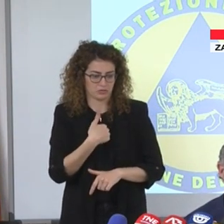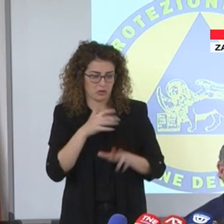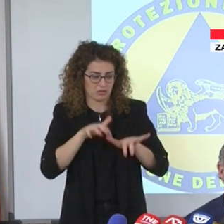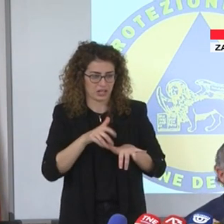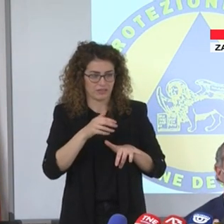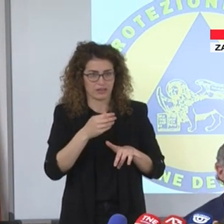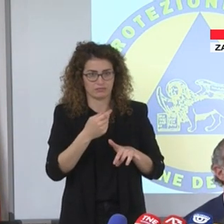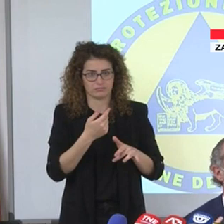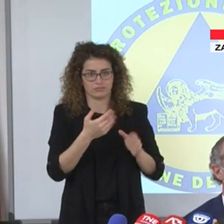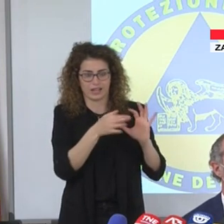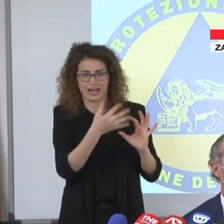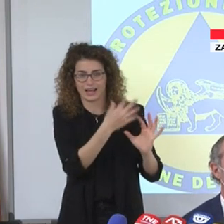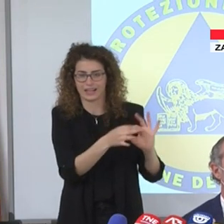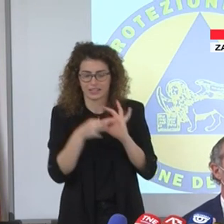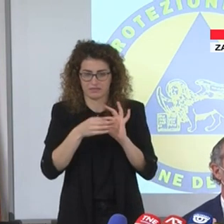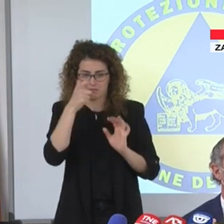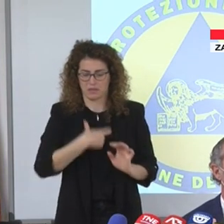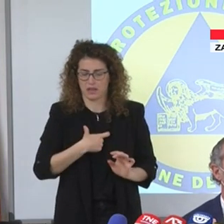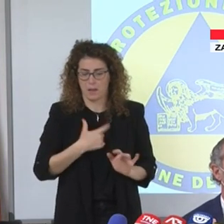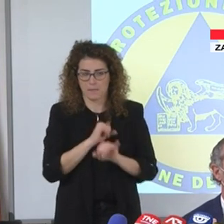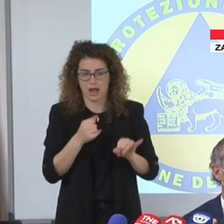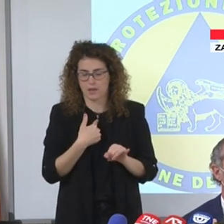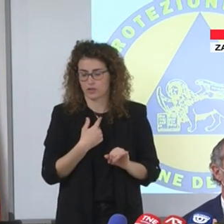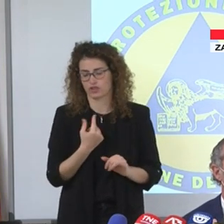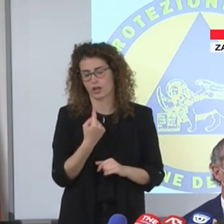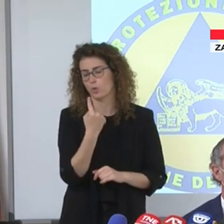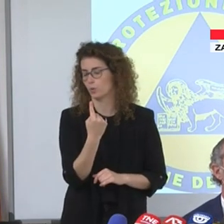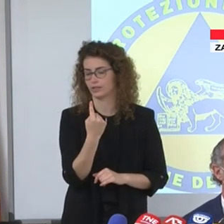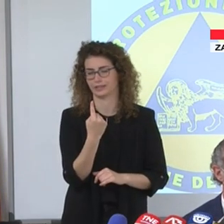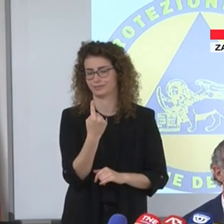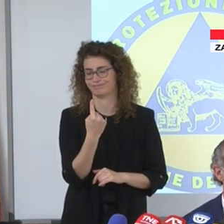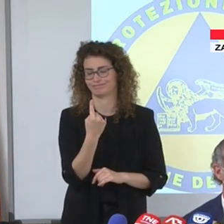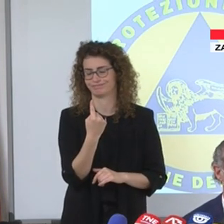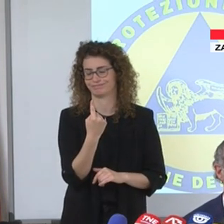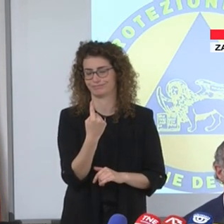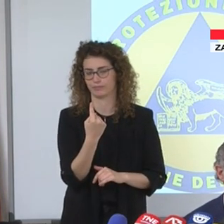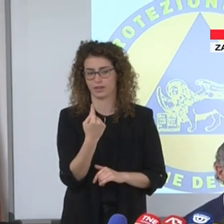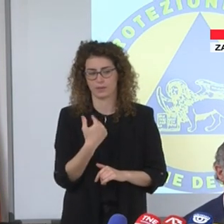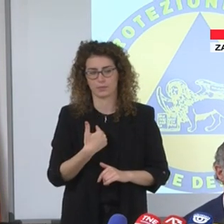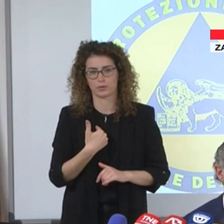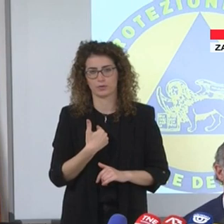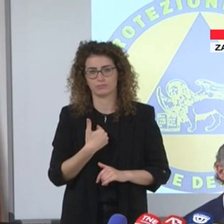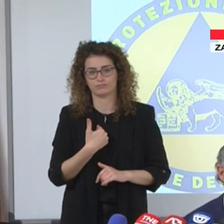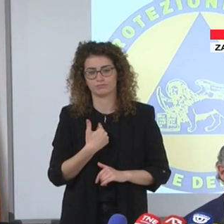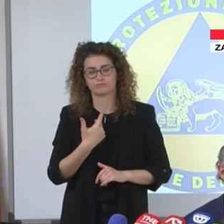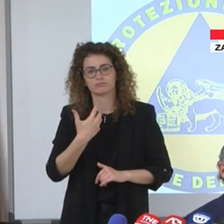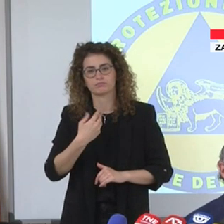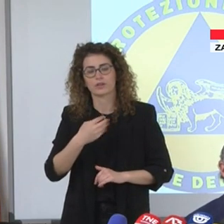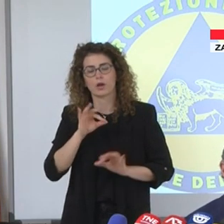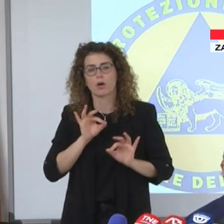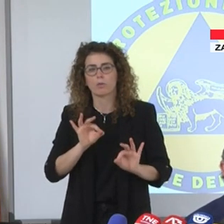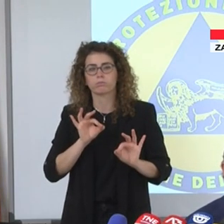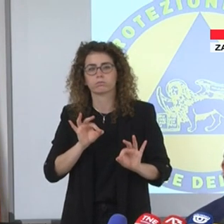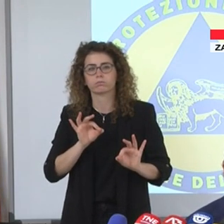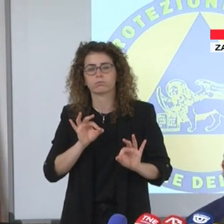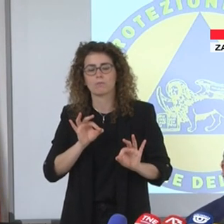di me. Però c'è una roba sulla quale non transigo, cioè sulla mia reputazione, perché la reputazione è